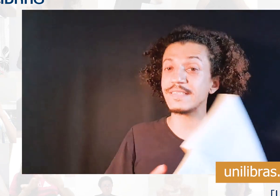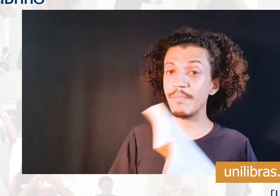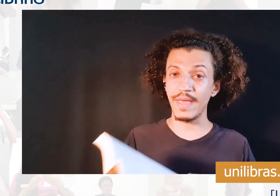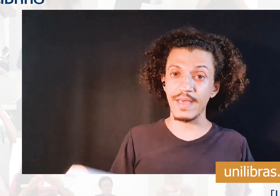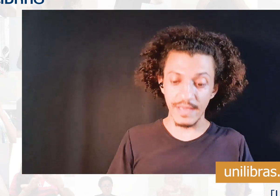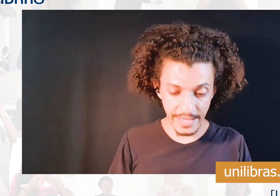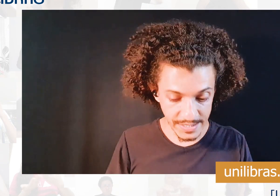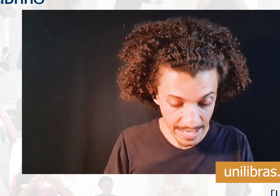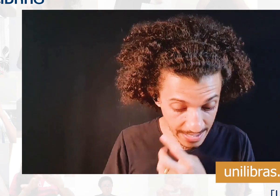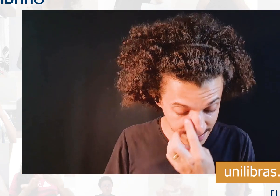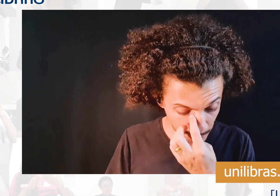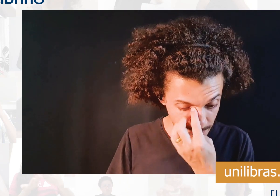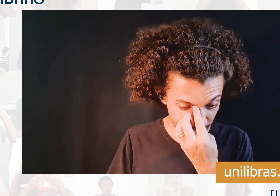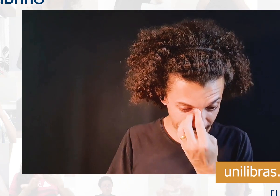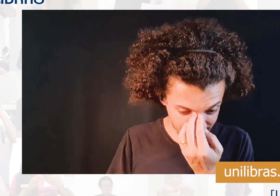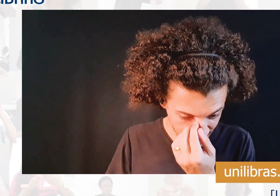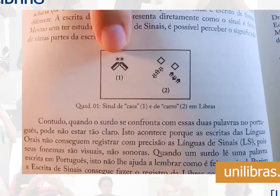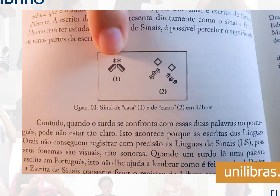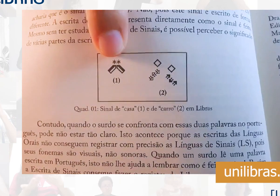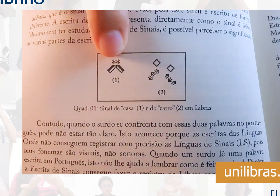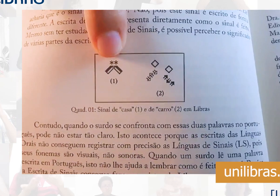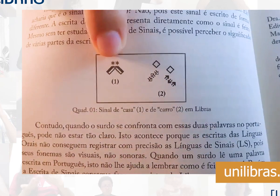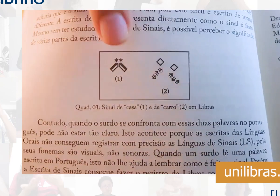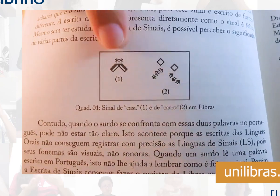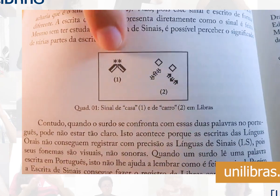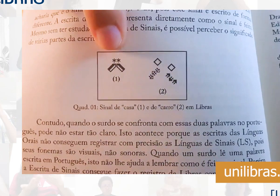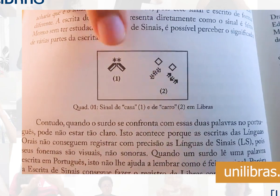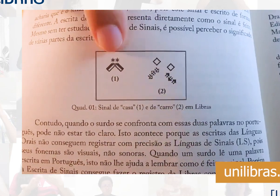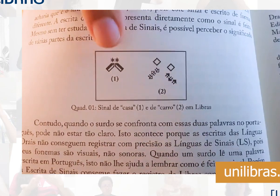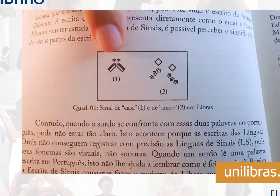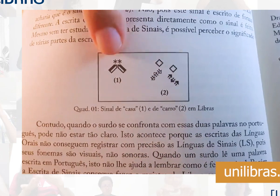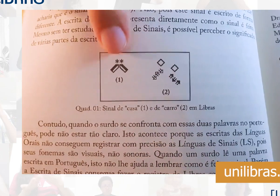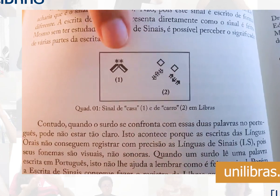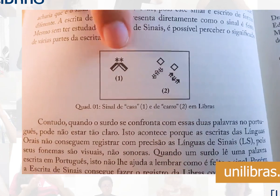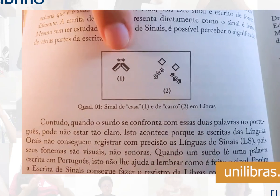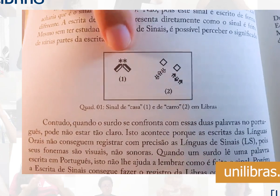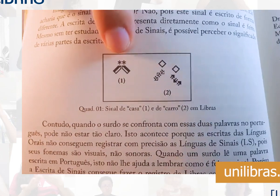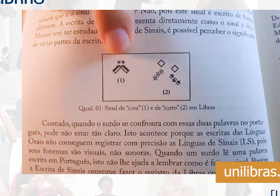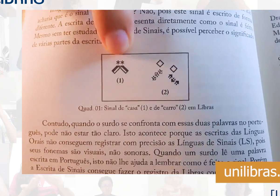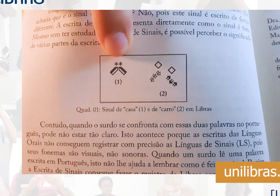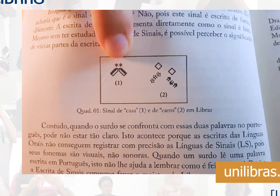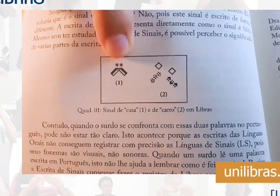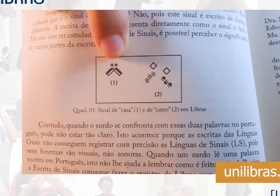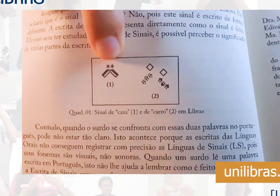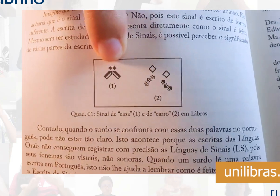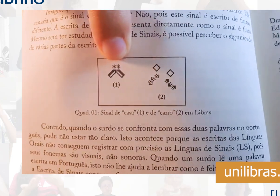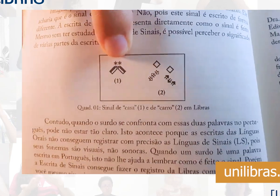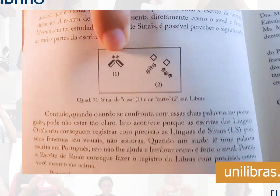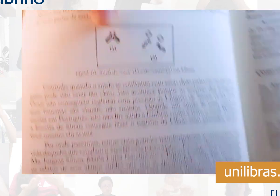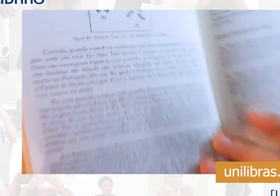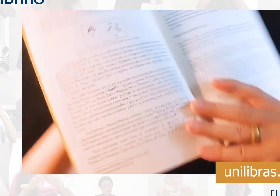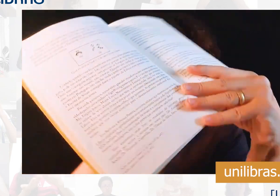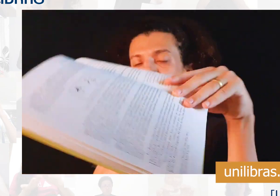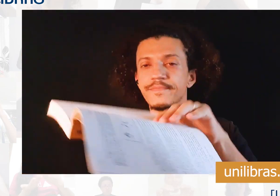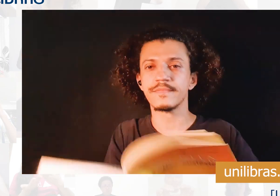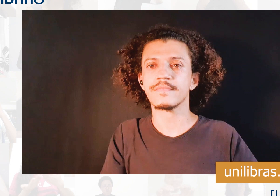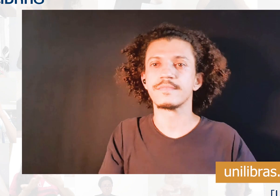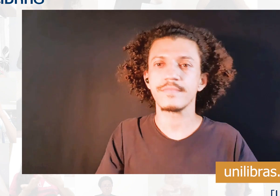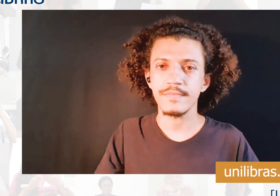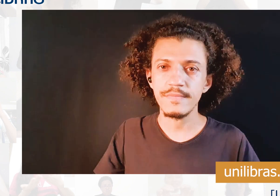vai perceber que são diferentes. Vou ler aqui agora, sinalizando, esse sinal aqui para você ver como se faz o sinal de